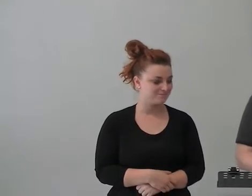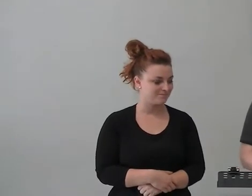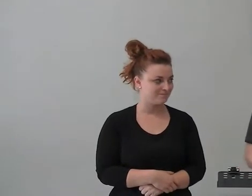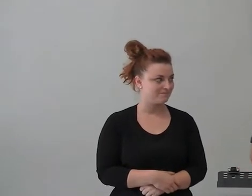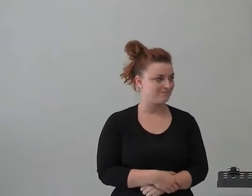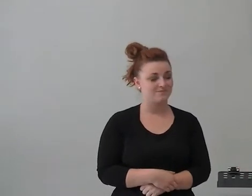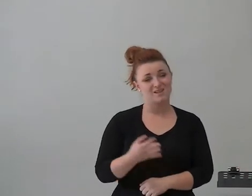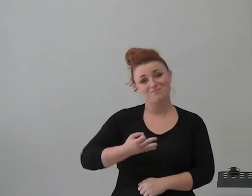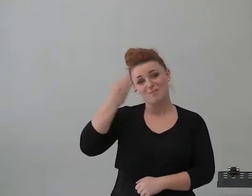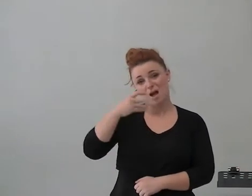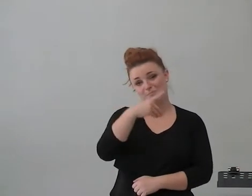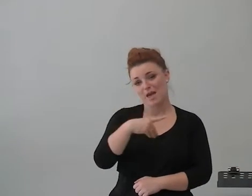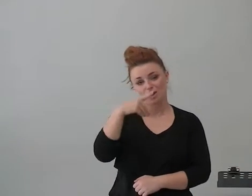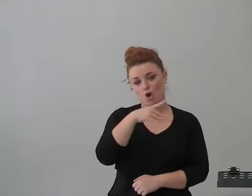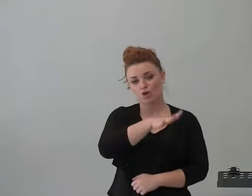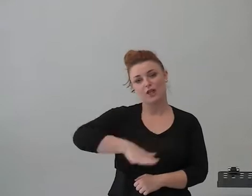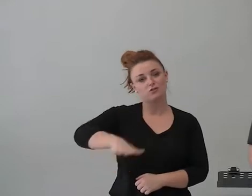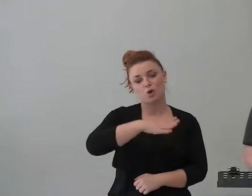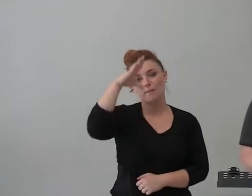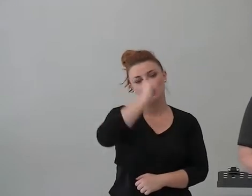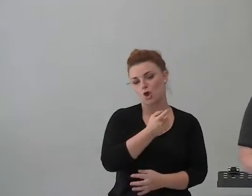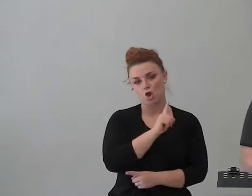Forse Pietro non ha capito il contesto.